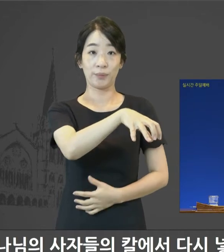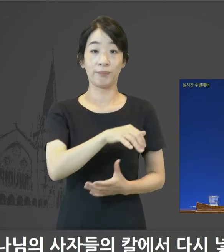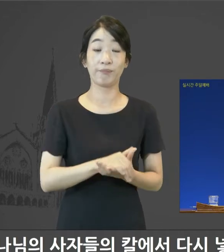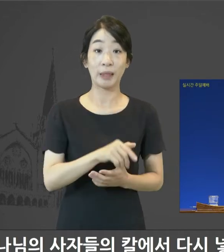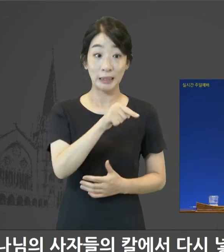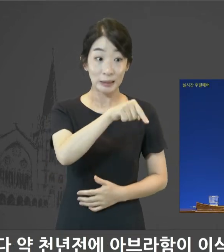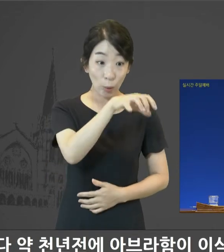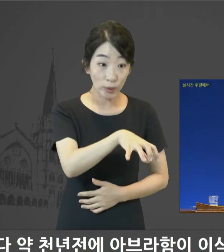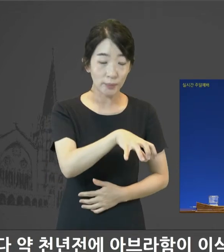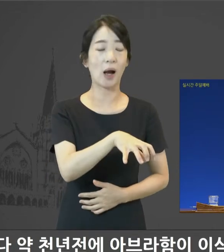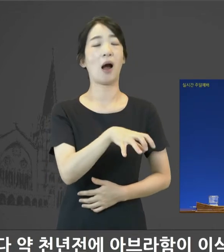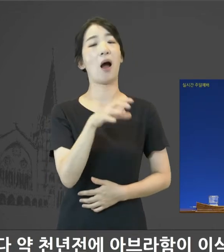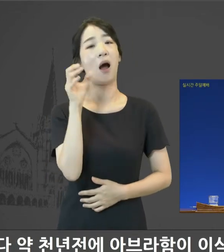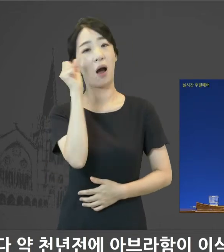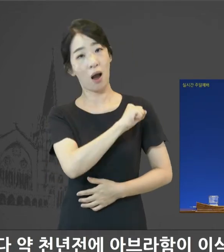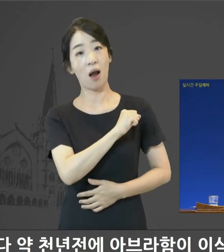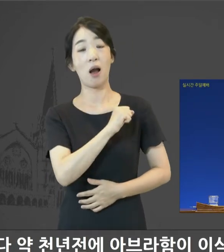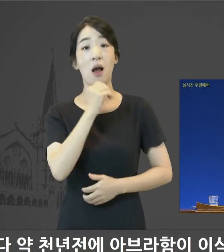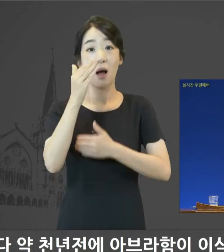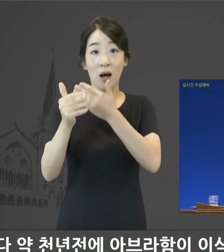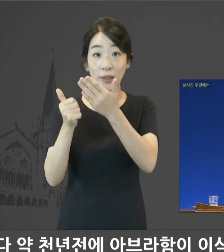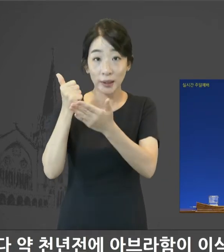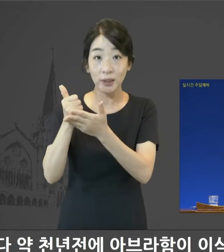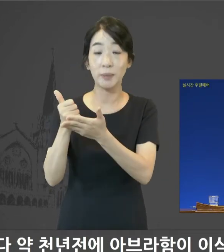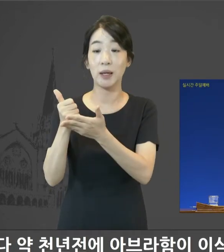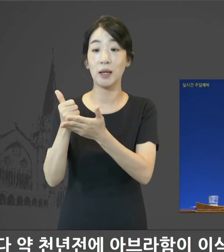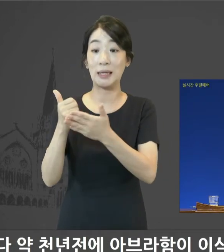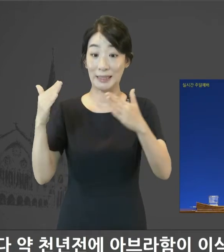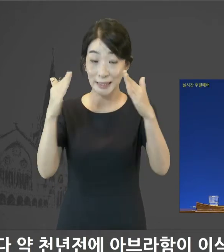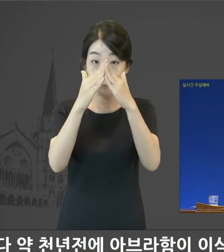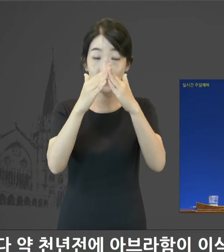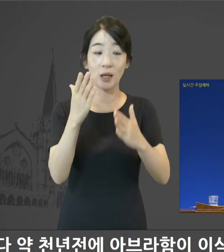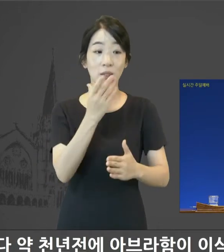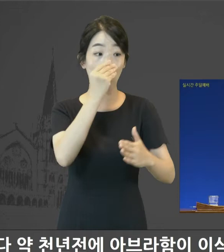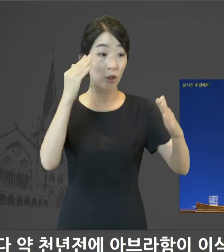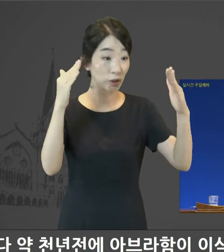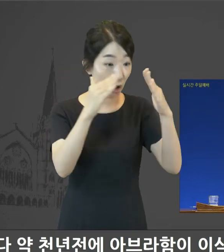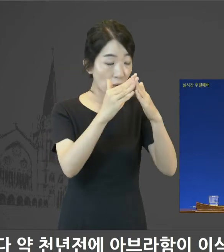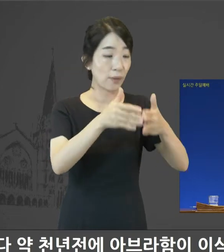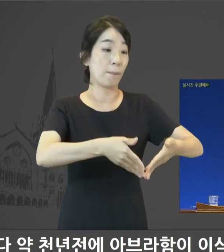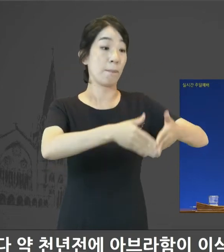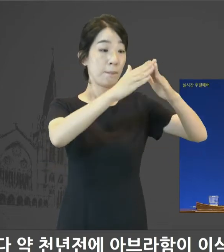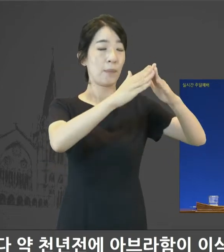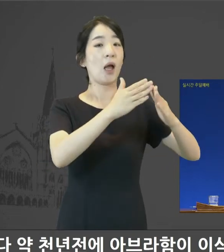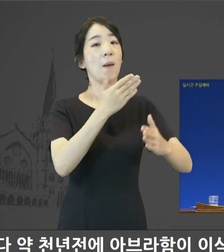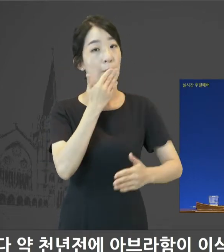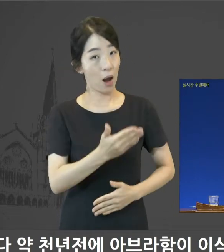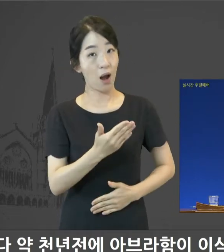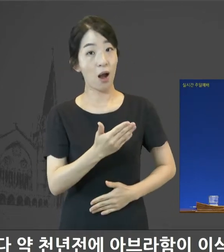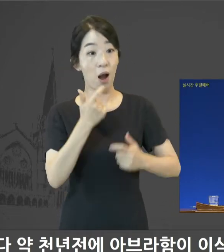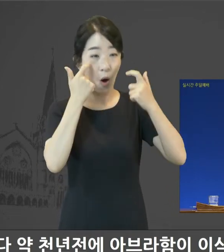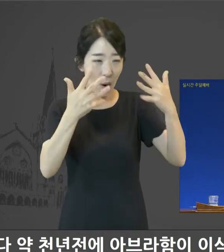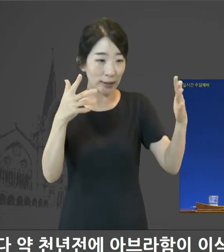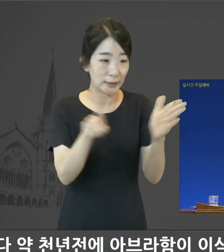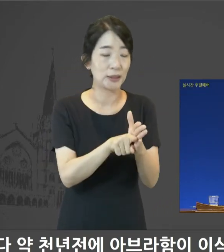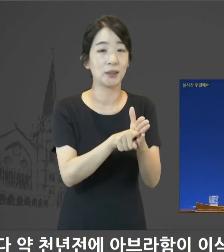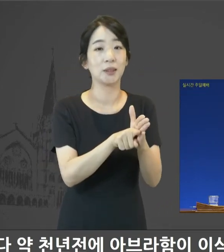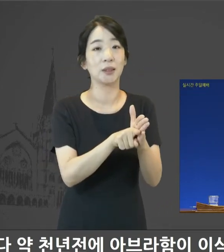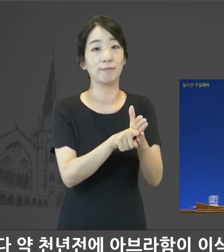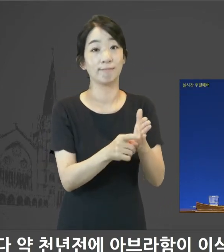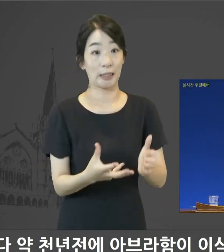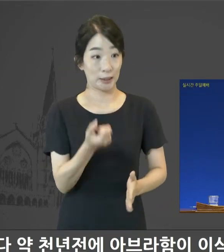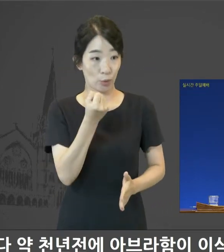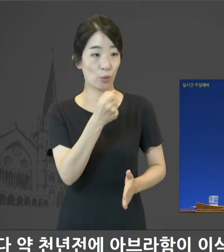확신이 드는 거죠. 이 자리가 하나님이 하나님의 집을 지으라고 정한 자리다. 확신이 드는 그런 자리를 주신